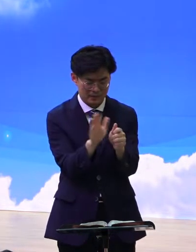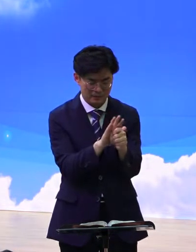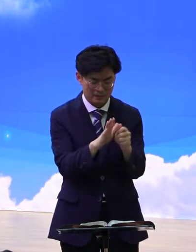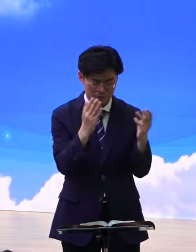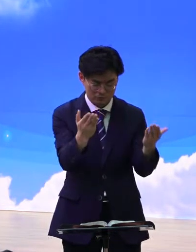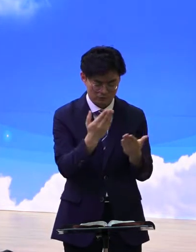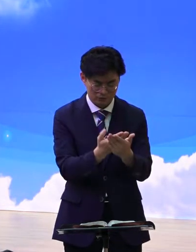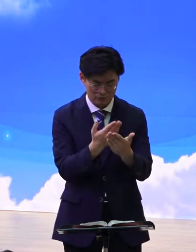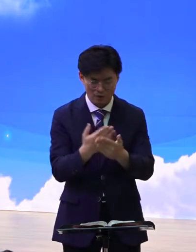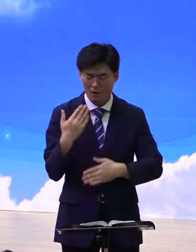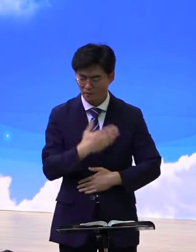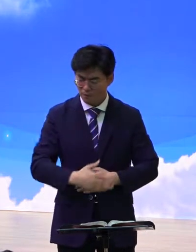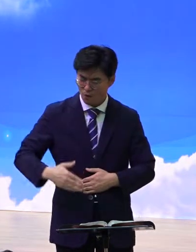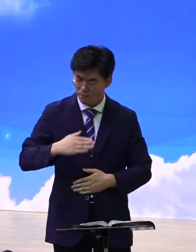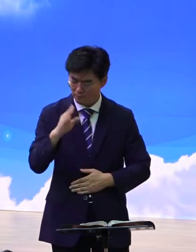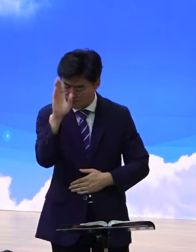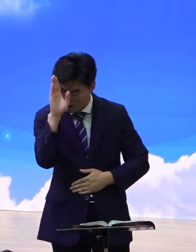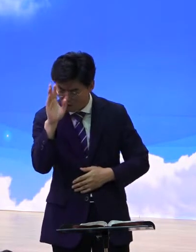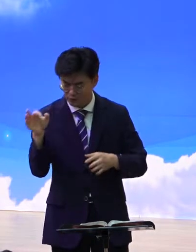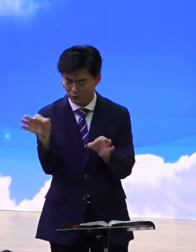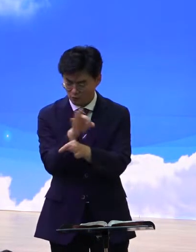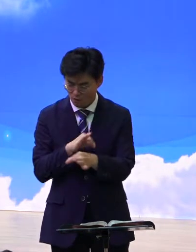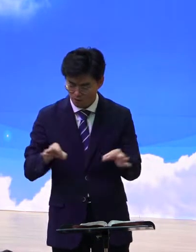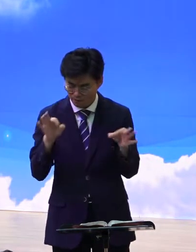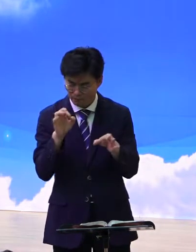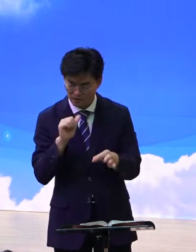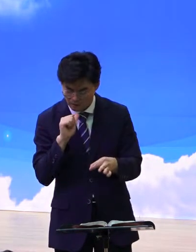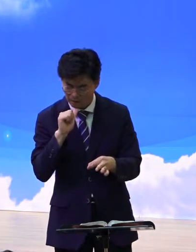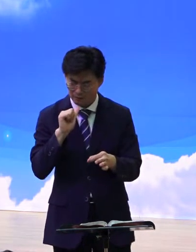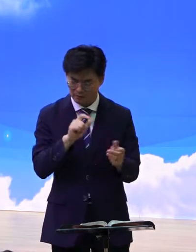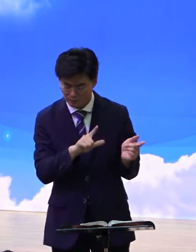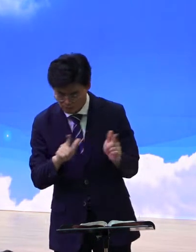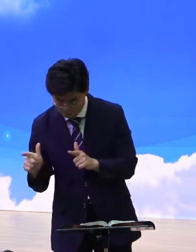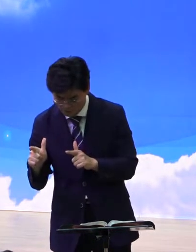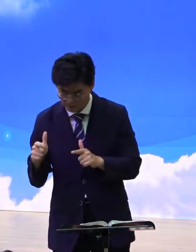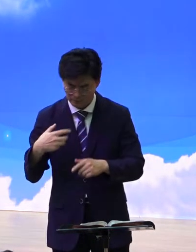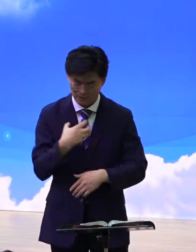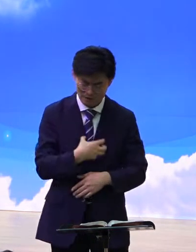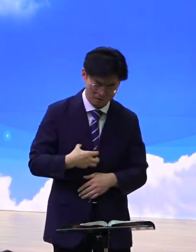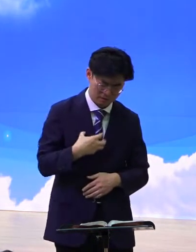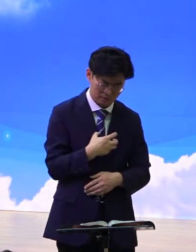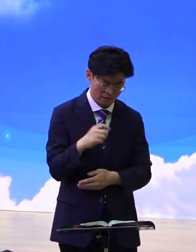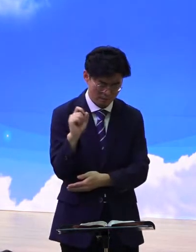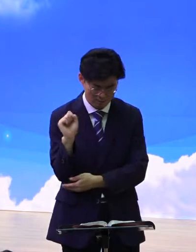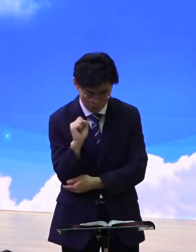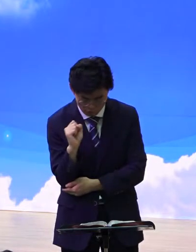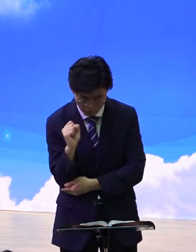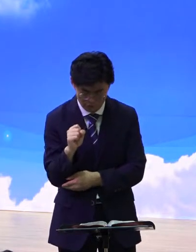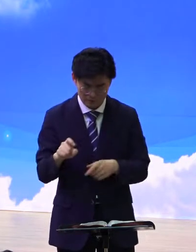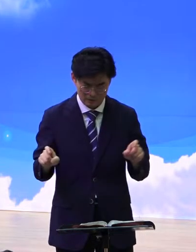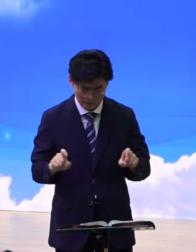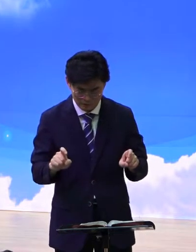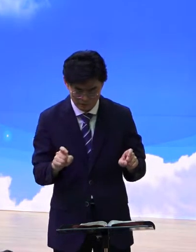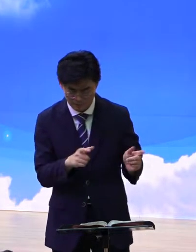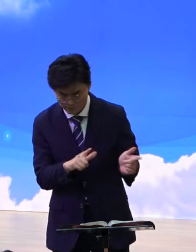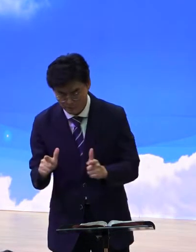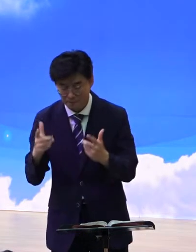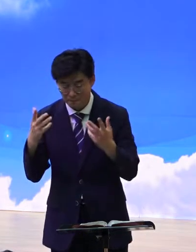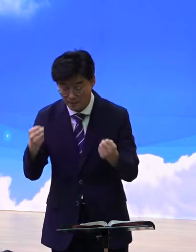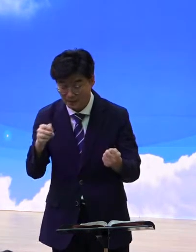경제적으로 힘듦과 불확실한 미래 등으로 하루하루가 감사함보다는 불안감과 걱정으로 지시오는 날이